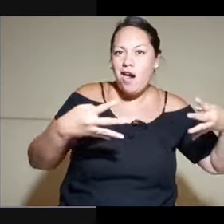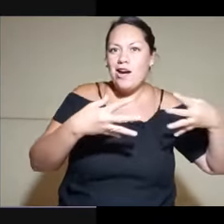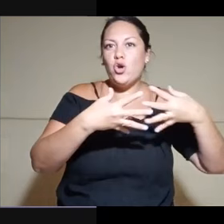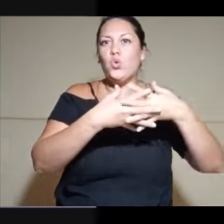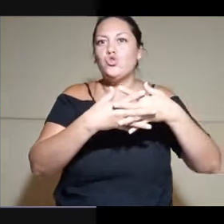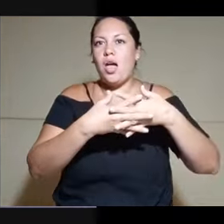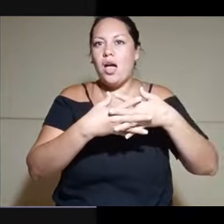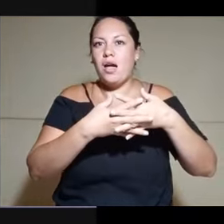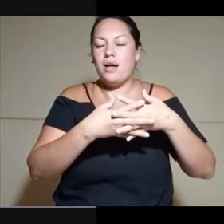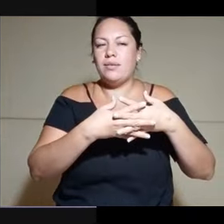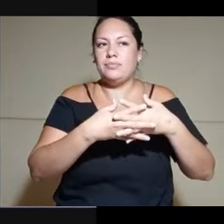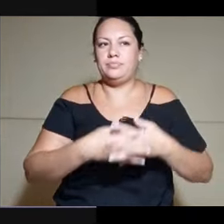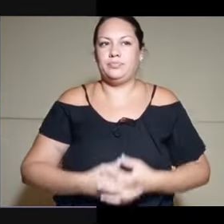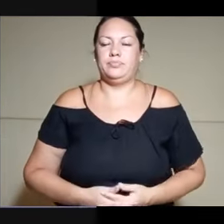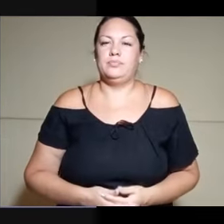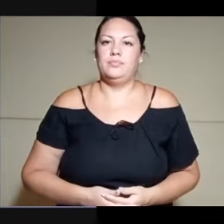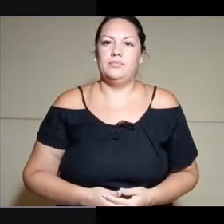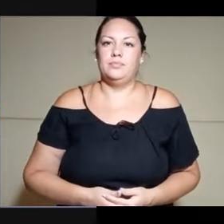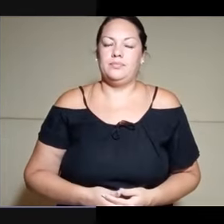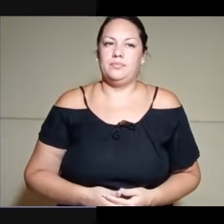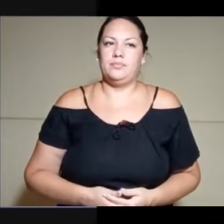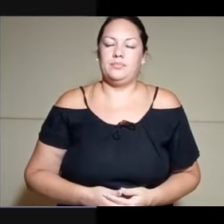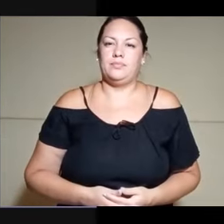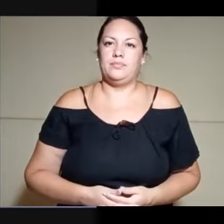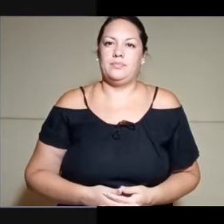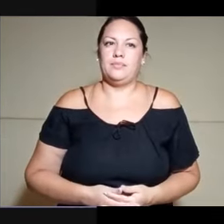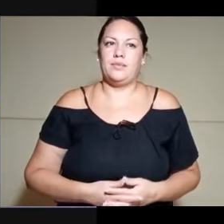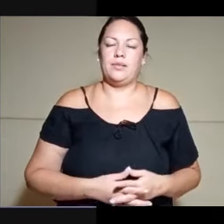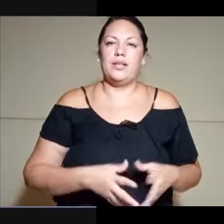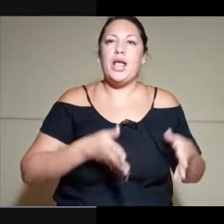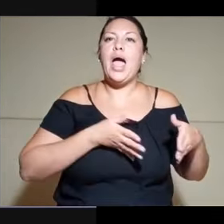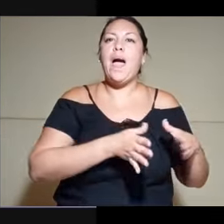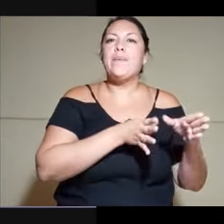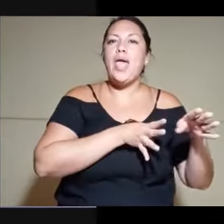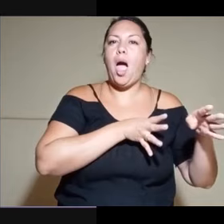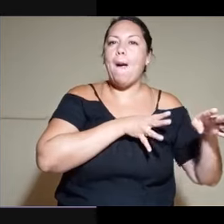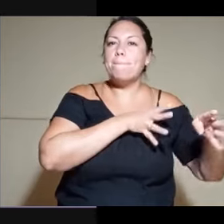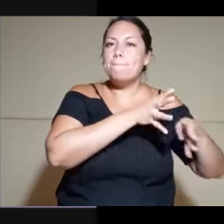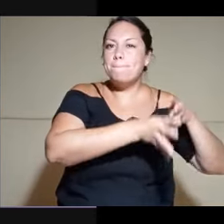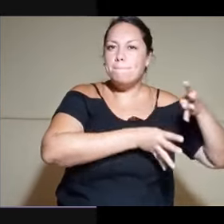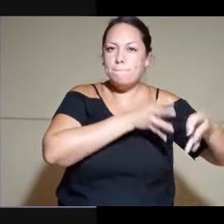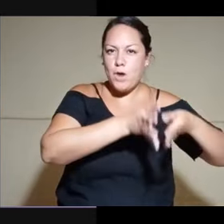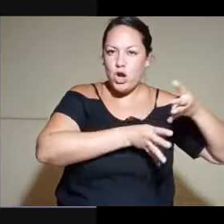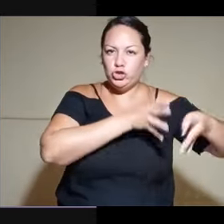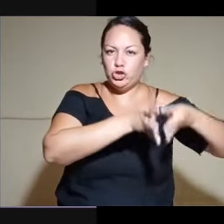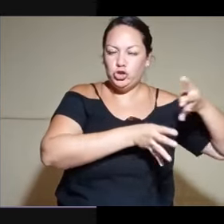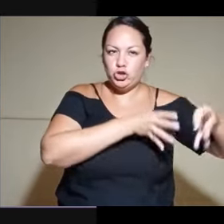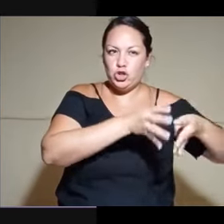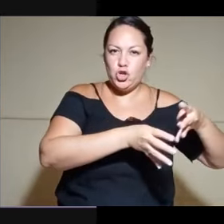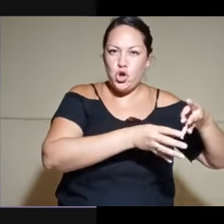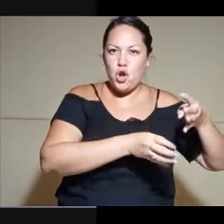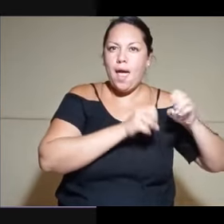produce el cruce de la vía motora. Cuando la vía motora baja, acuérdense que hablamos que la